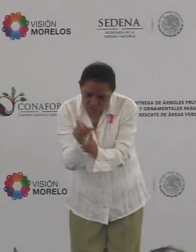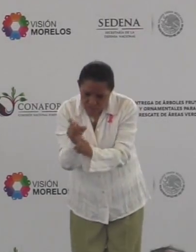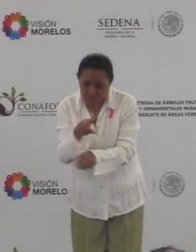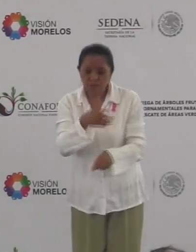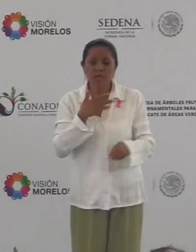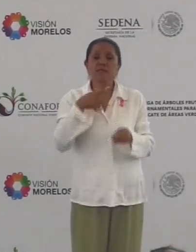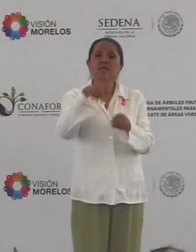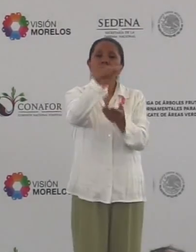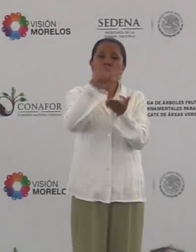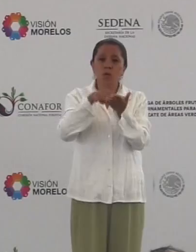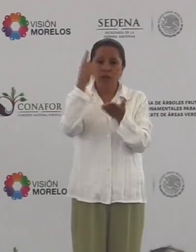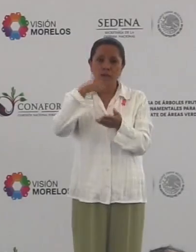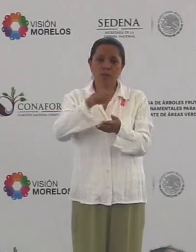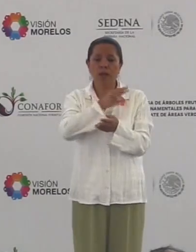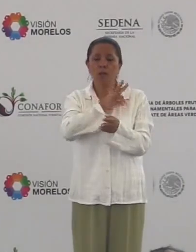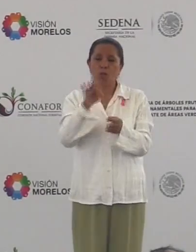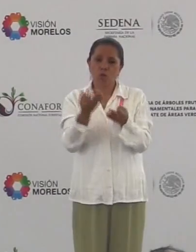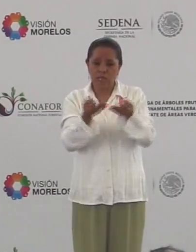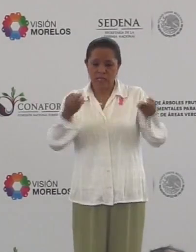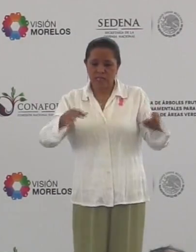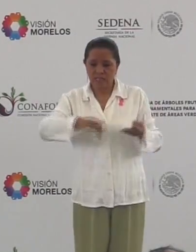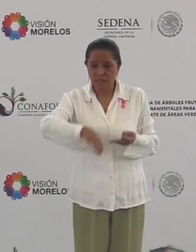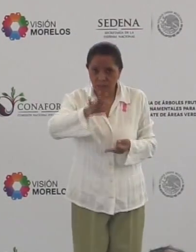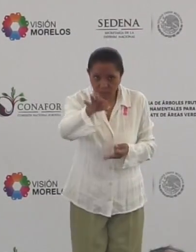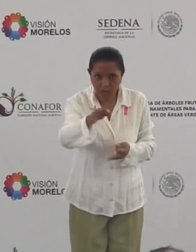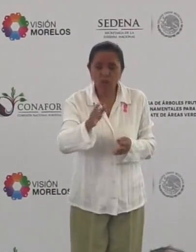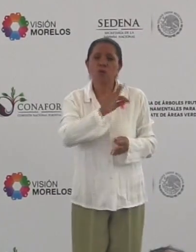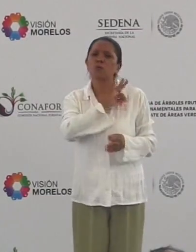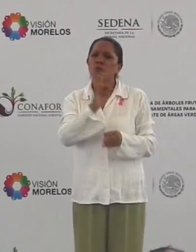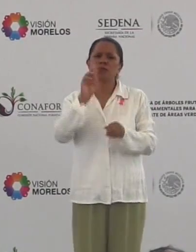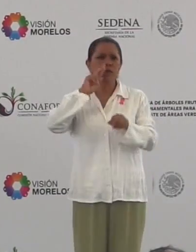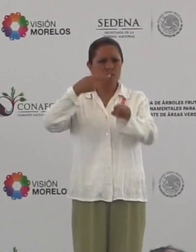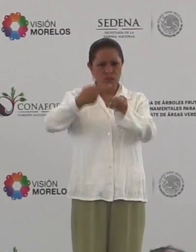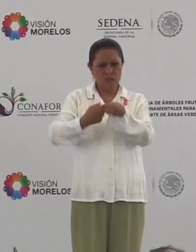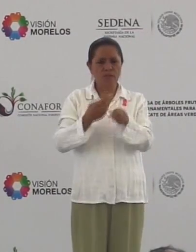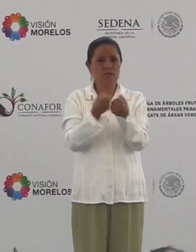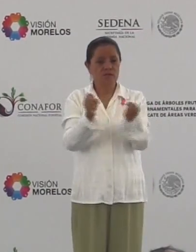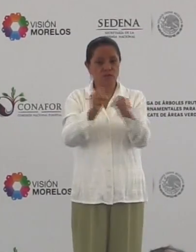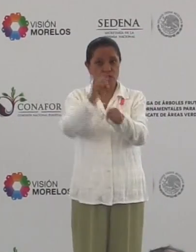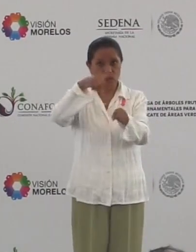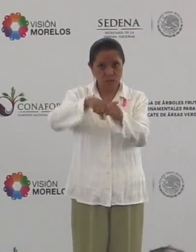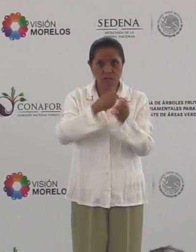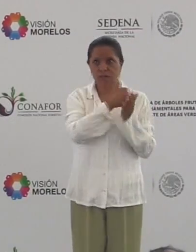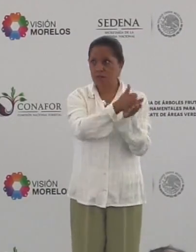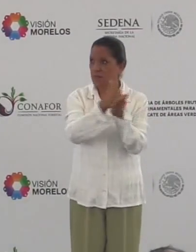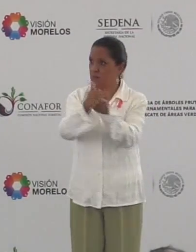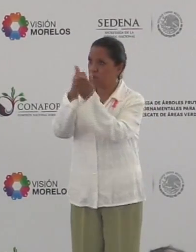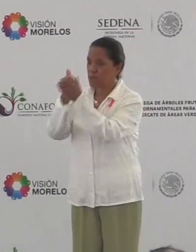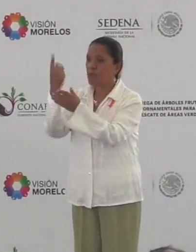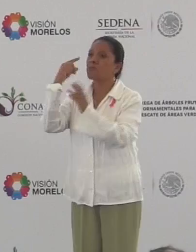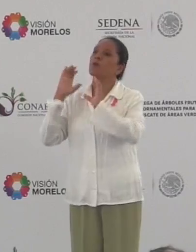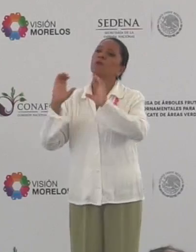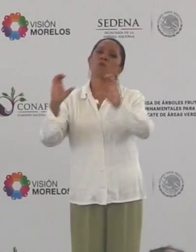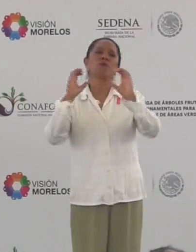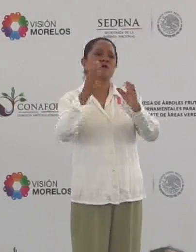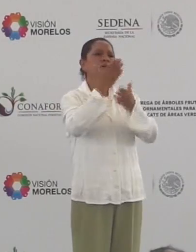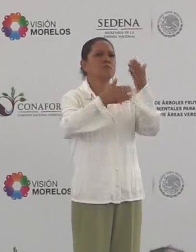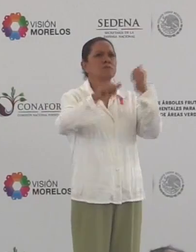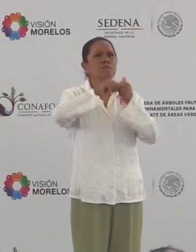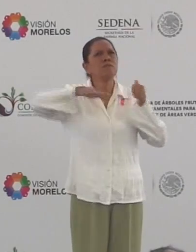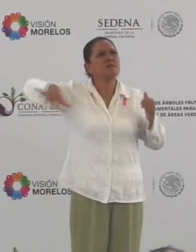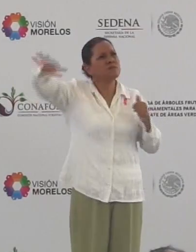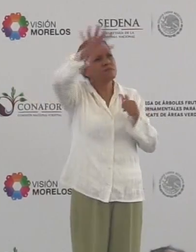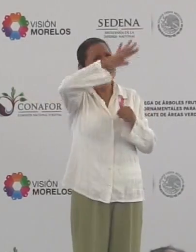para poder sembrarlo y que podamos con una responsabilidad social pues contribuir con el cuidado de nuestro medio